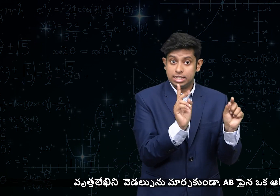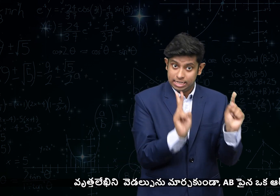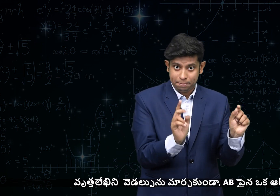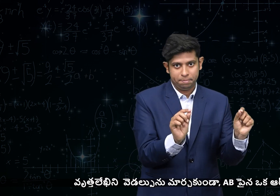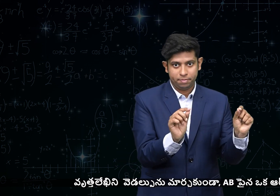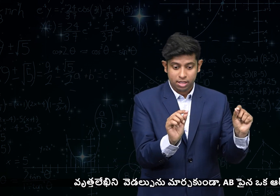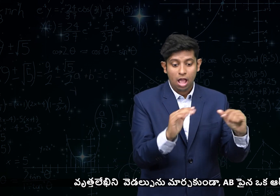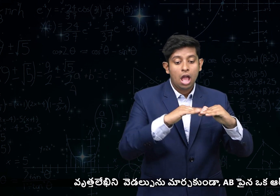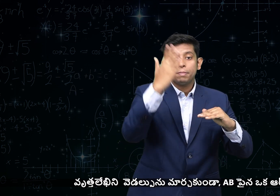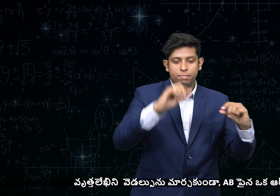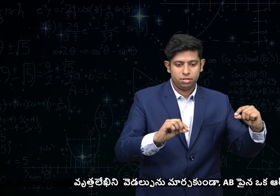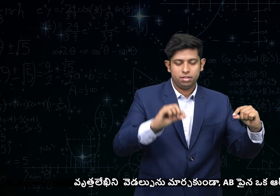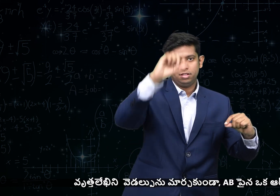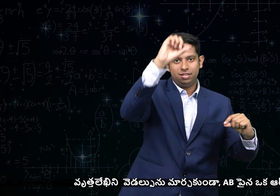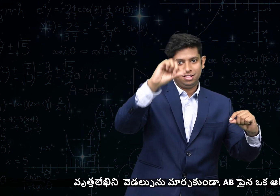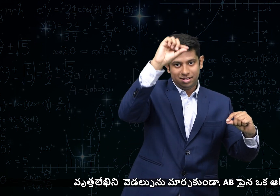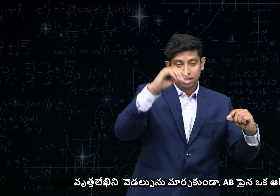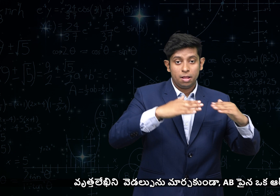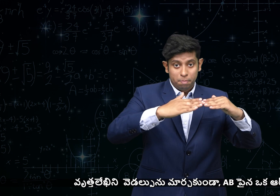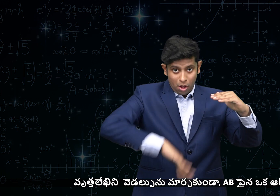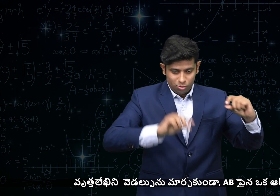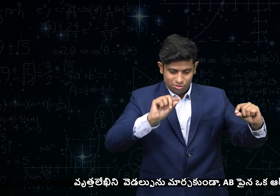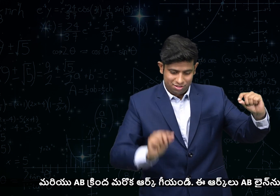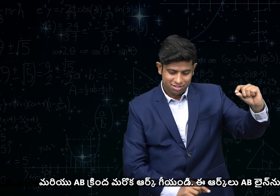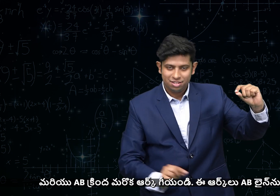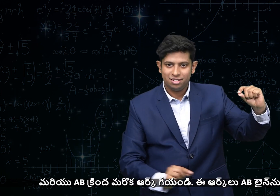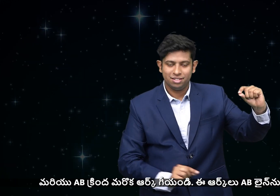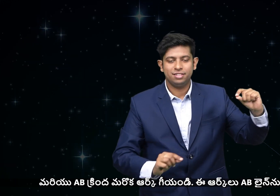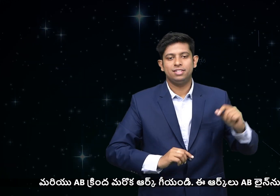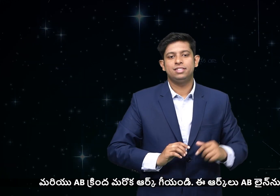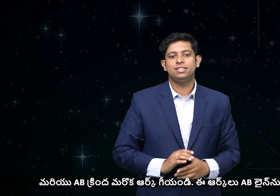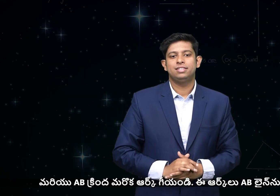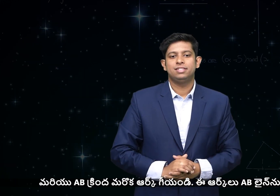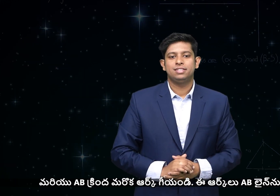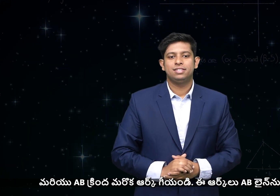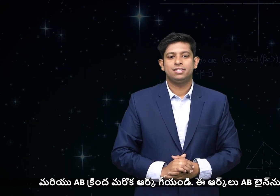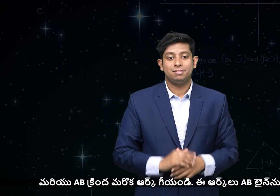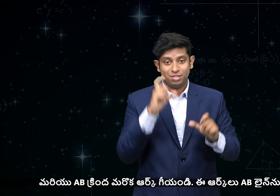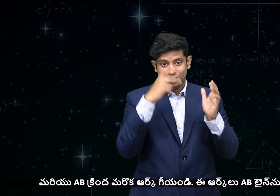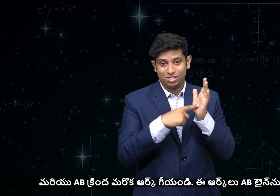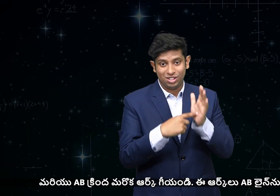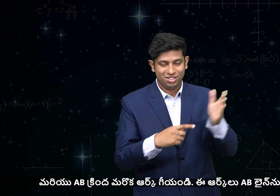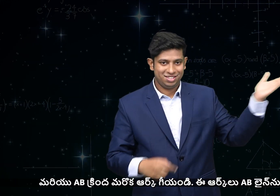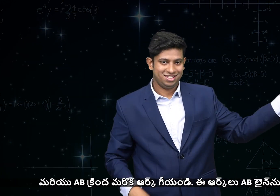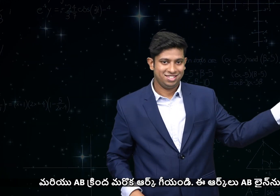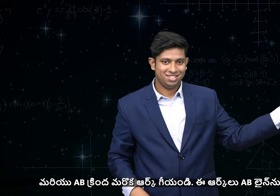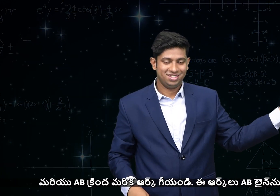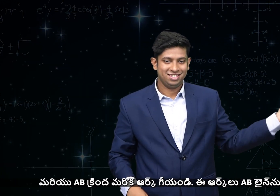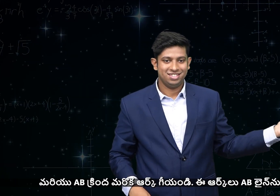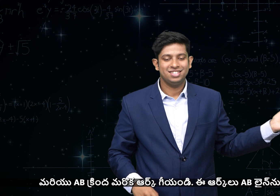లేఖిని వెడల్పును మార్చకుండా ఏబి పైన ఒక ఆర్క్ మరియు ఏబి క్రింద మరొక ఆర్క్ గీయండి. ఈ ఆర్కులు ఏబి లైన్